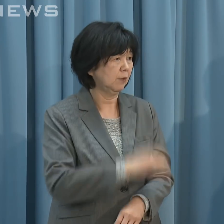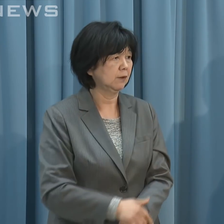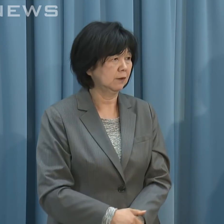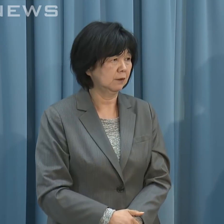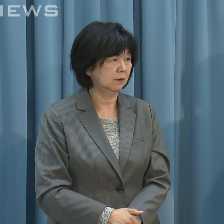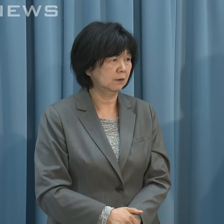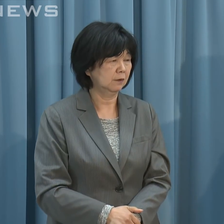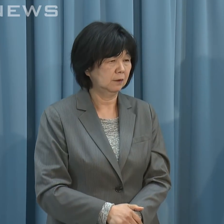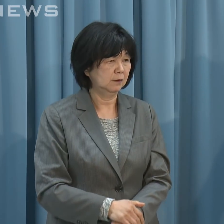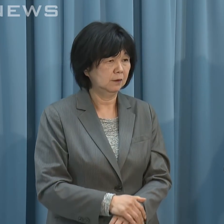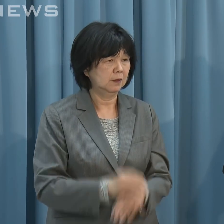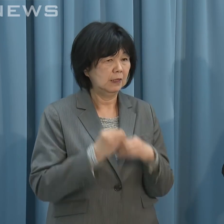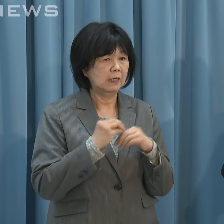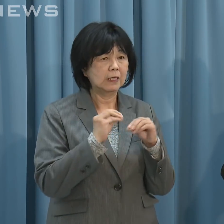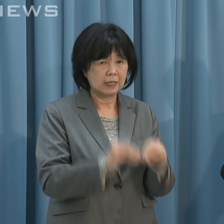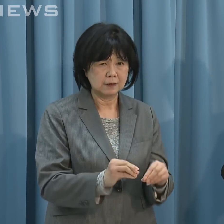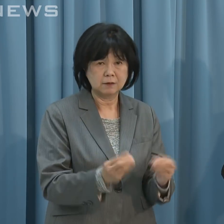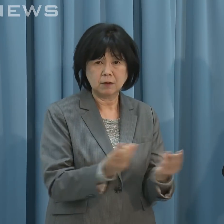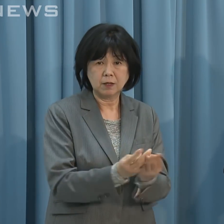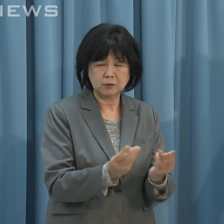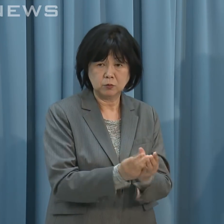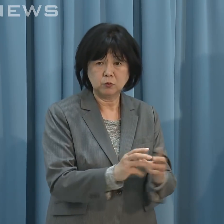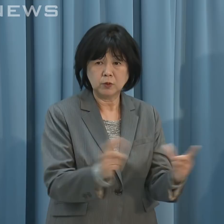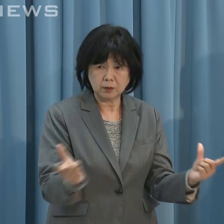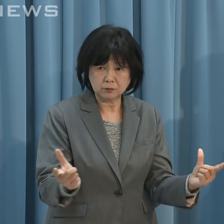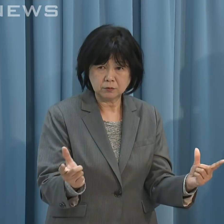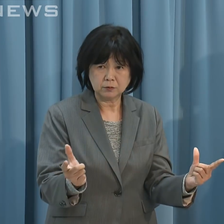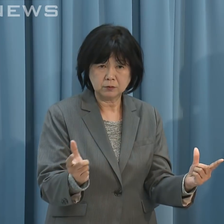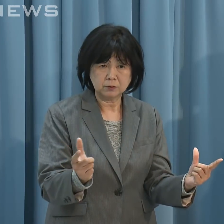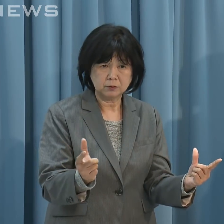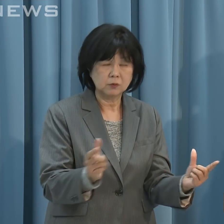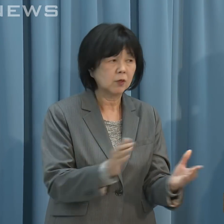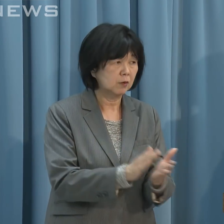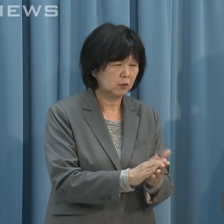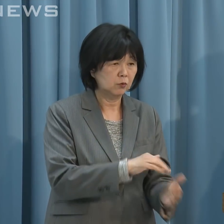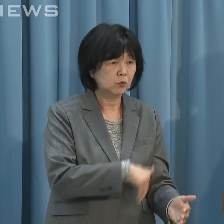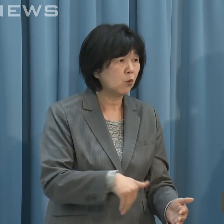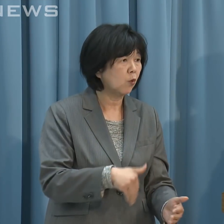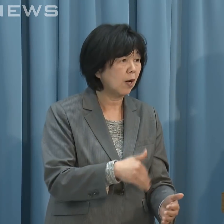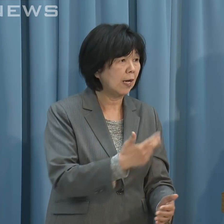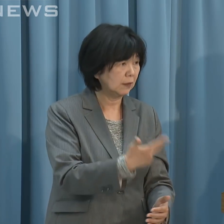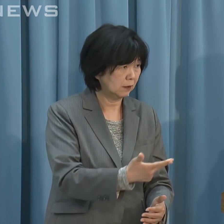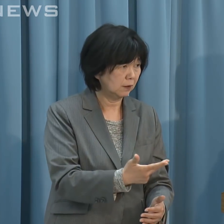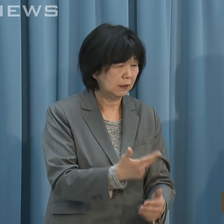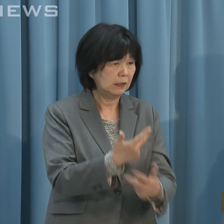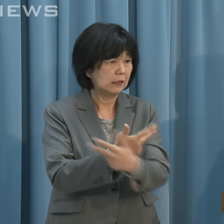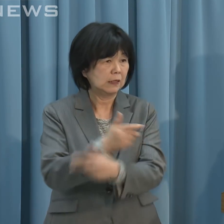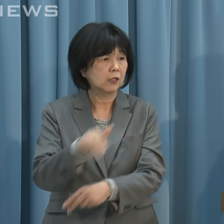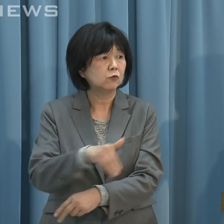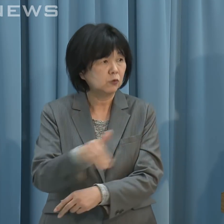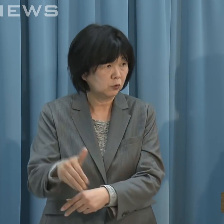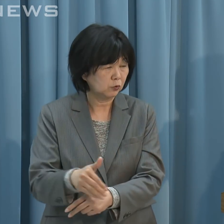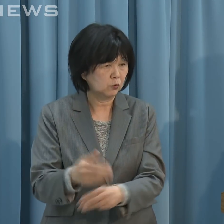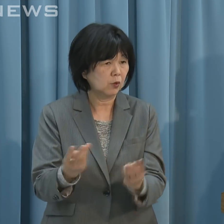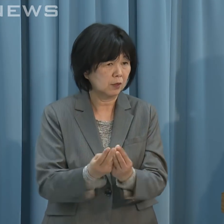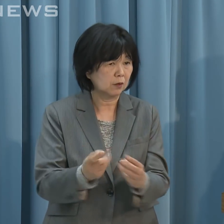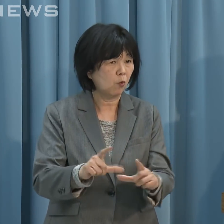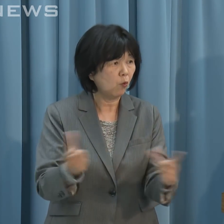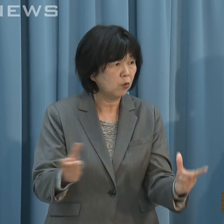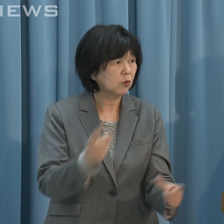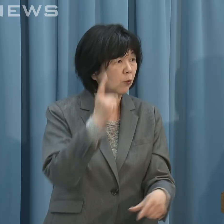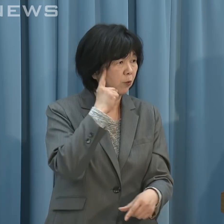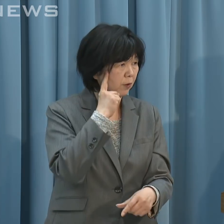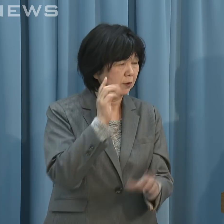増加というところで言うと、福岡県の場合は福岡市とそれから北九州市のボリュームと、はい、大きいということがあると思います。現状